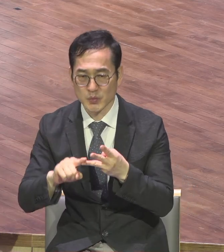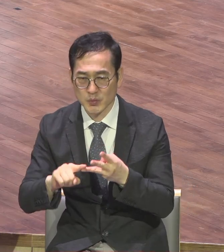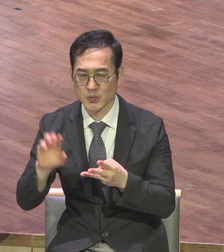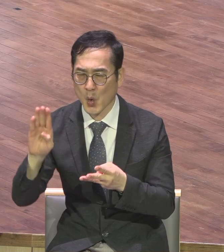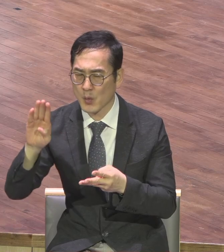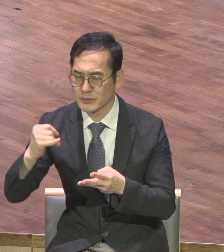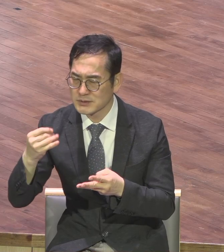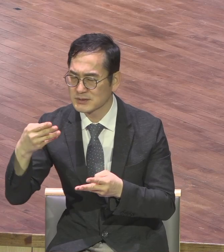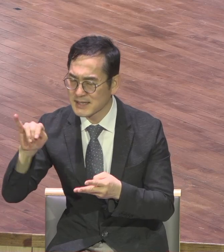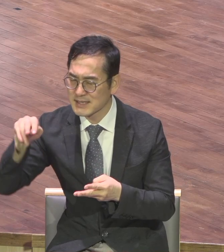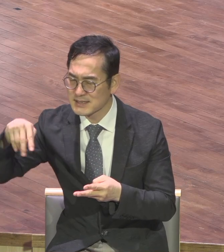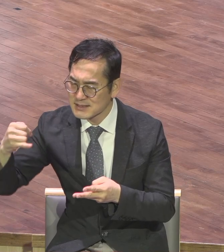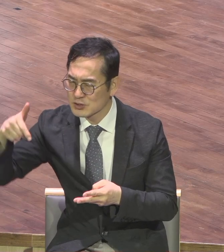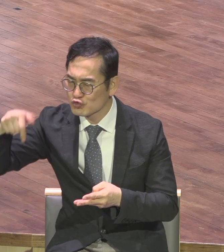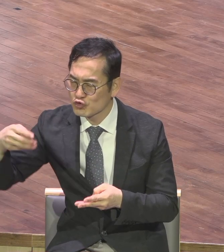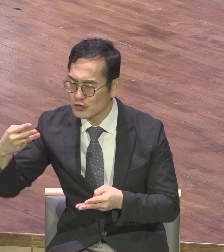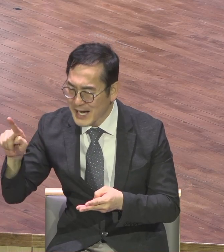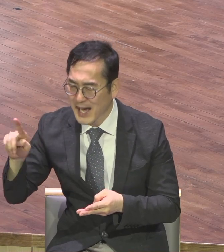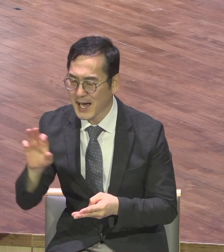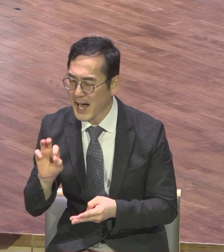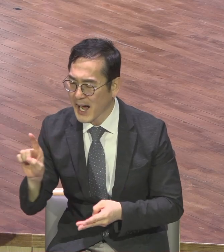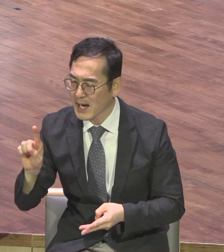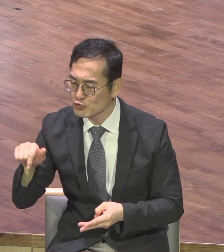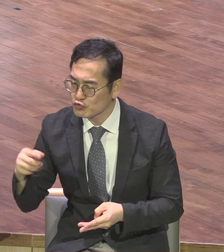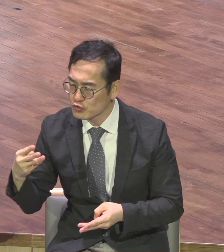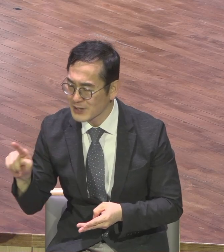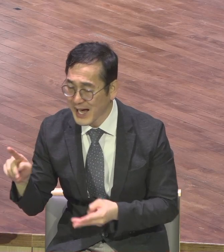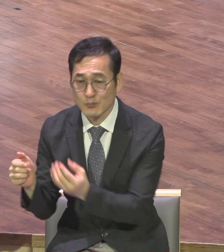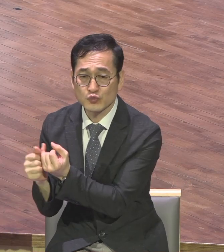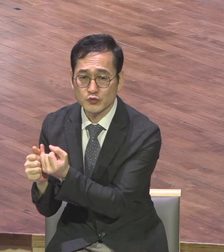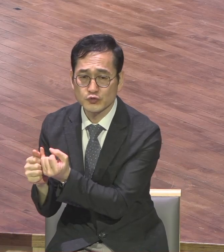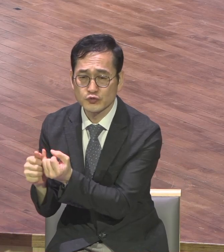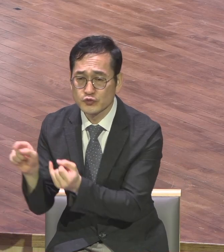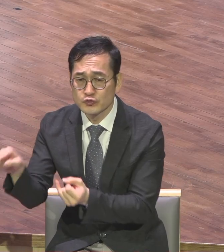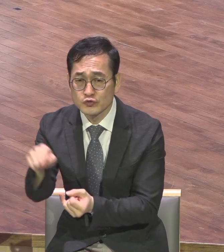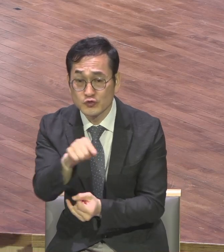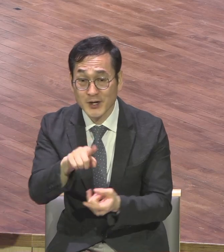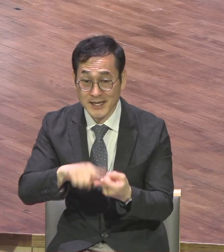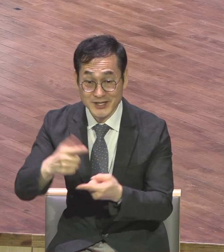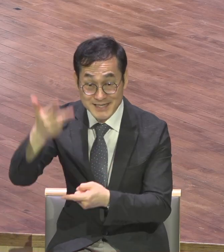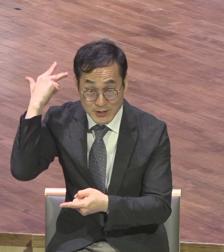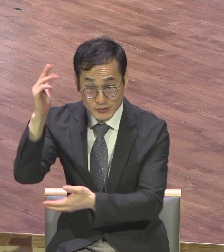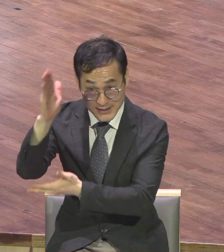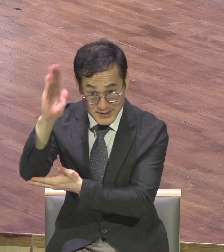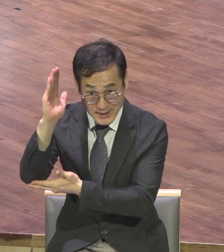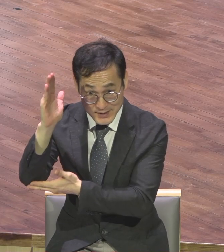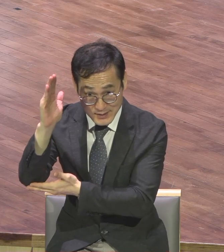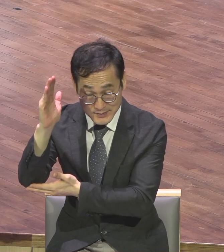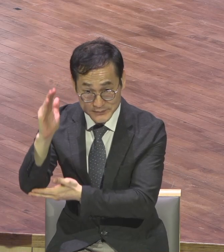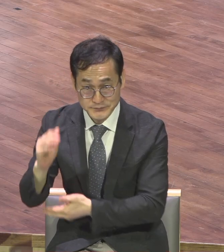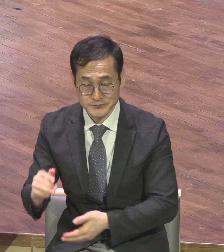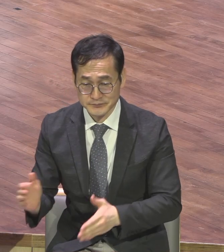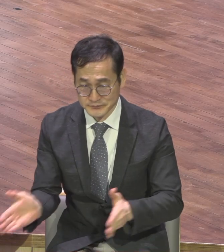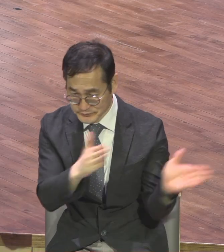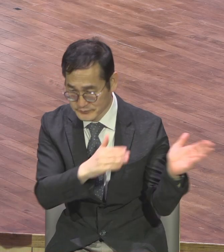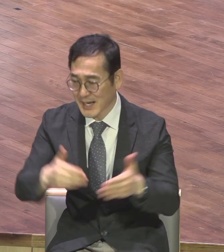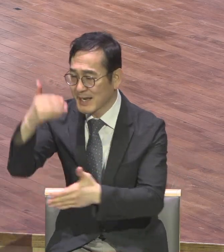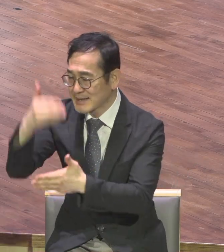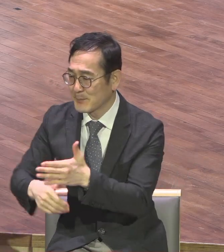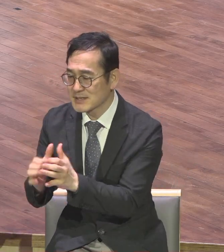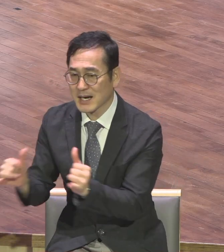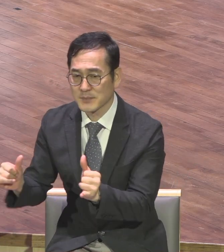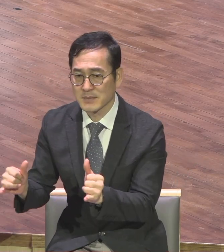아울라 부부, 이들을 먼저 우리가 지난 시간에 살펴보았습니다. 오늘은 나머지